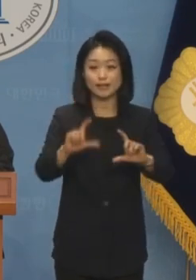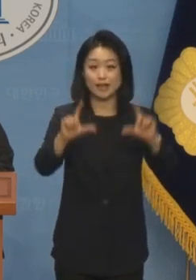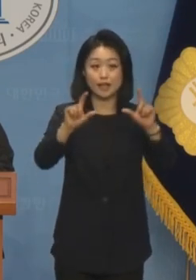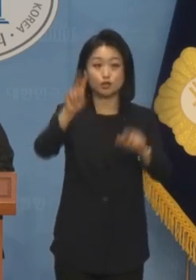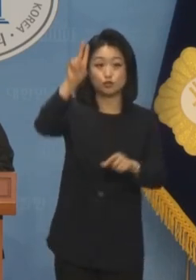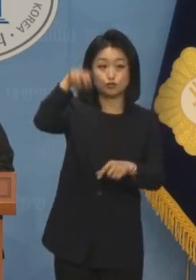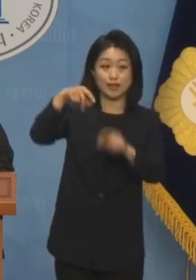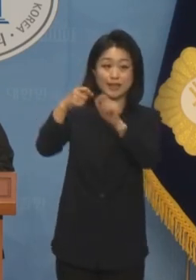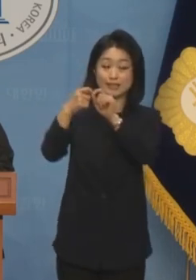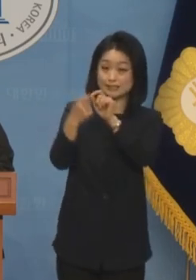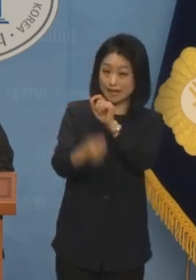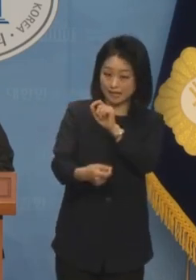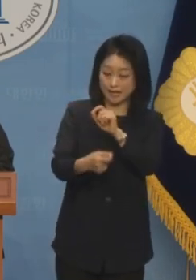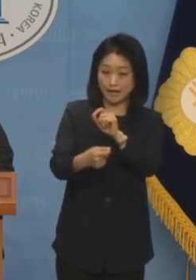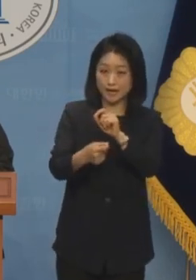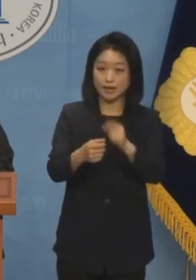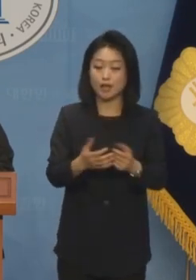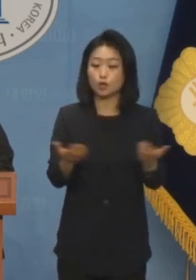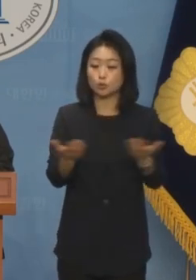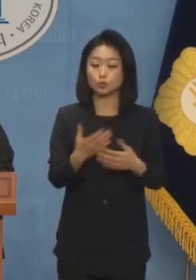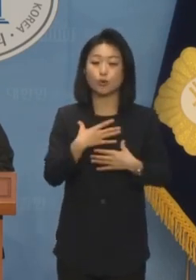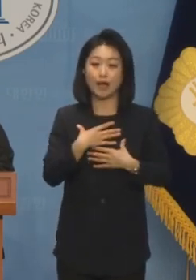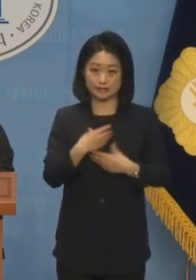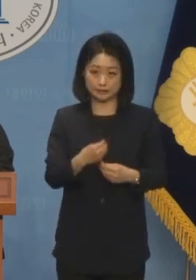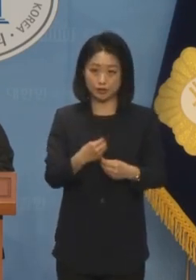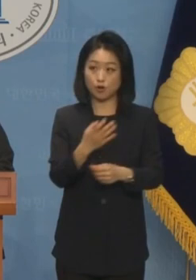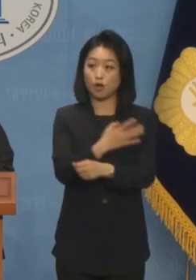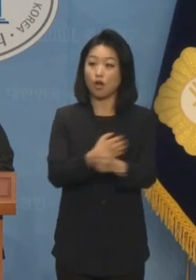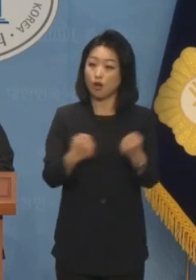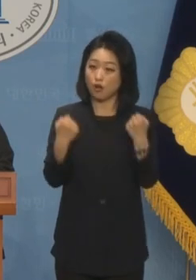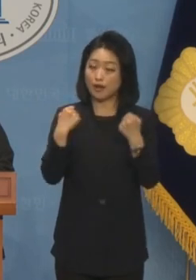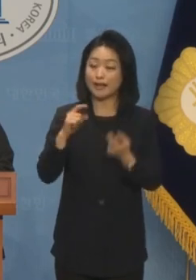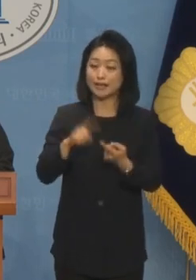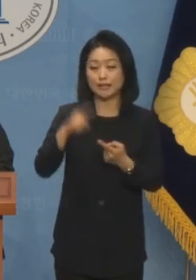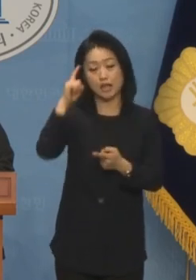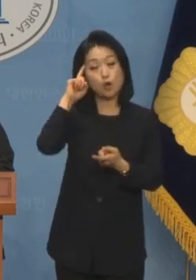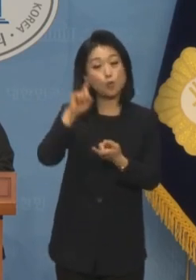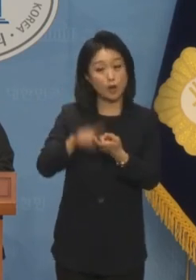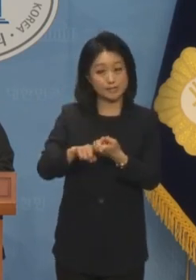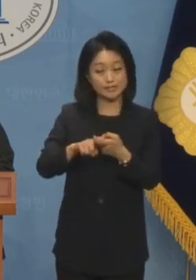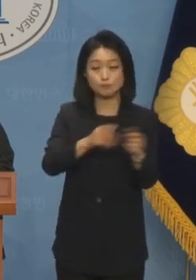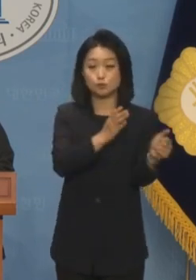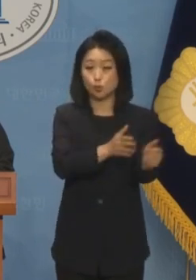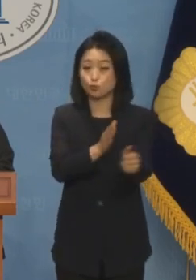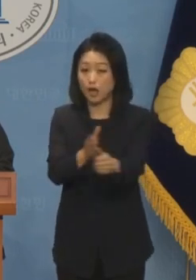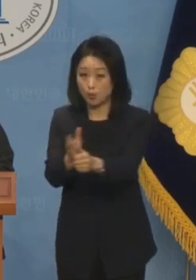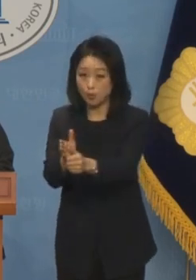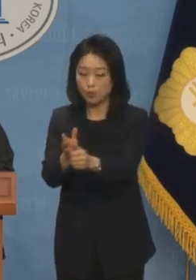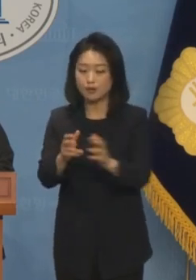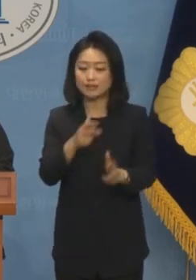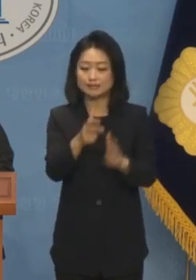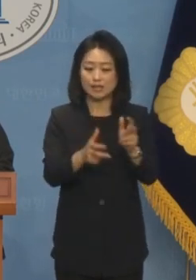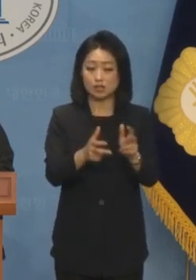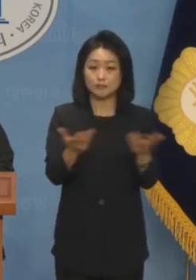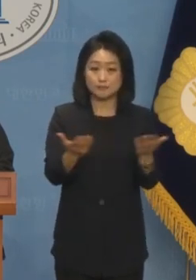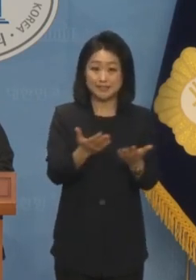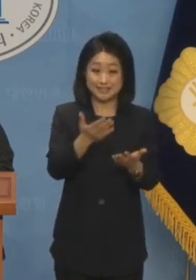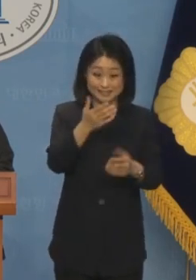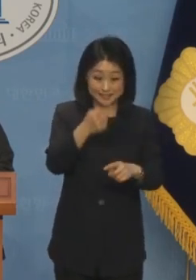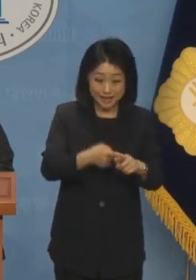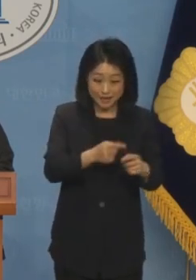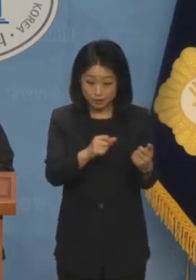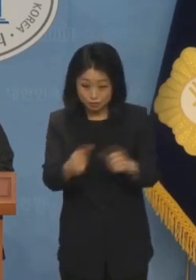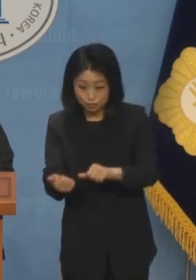유엔사나 국제노동기구에서 노동안전과 건강에 대한 관심을 촉구하고 산업재해를